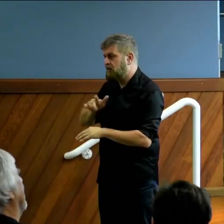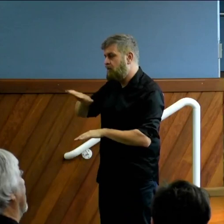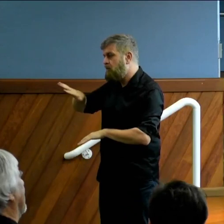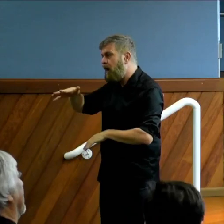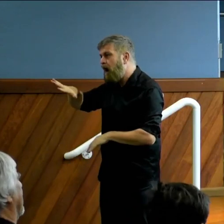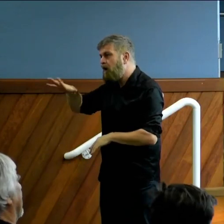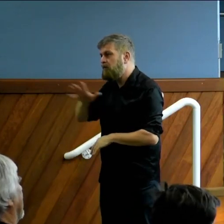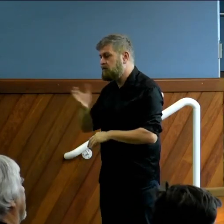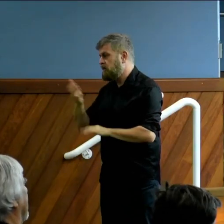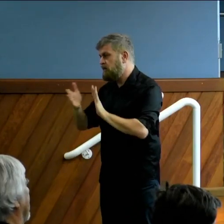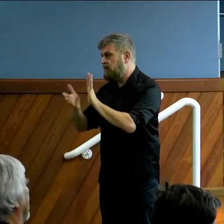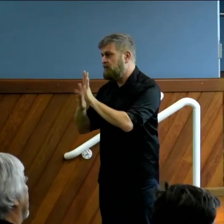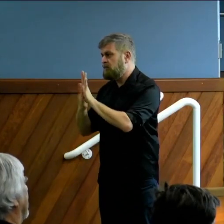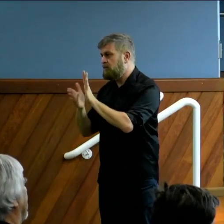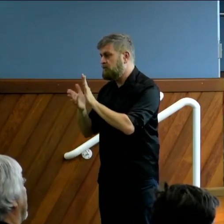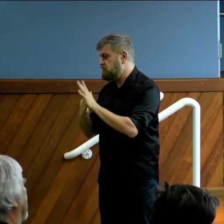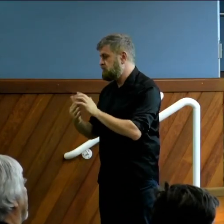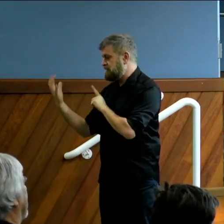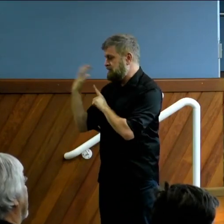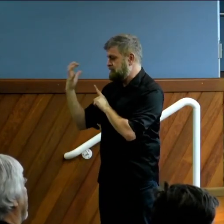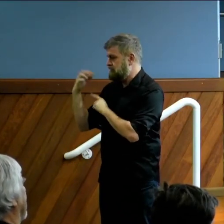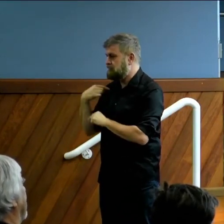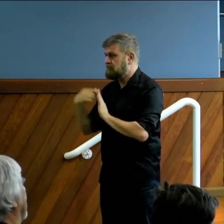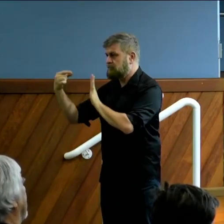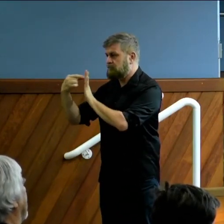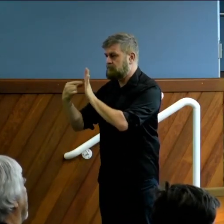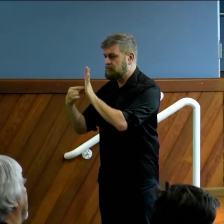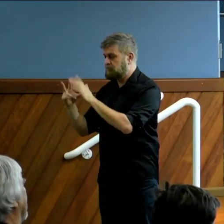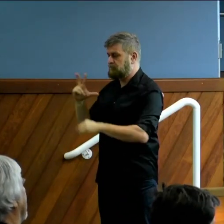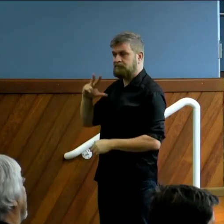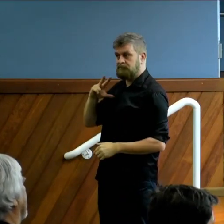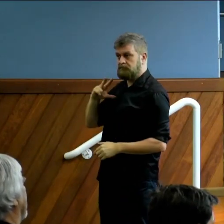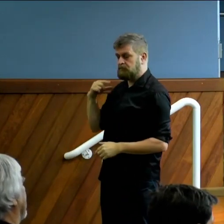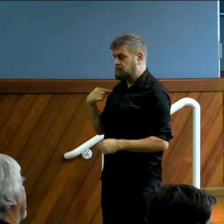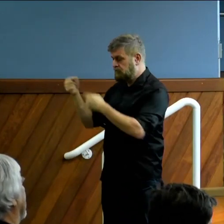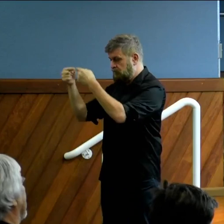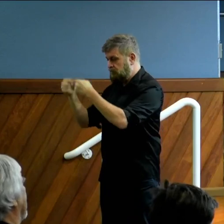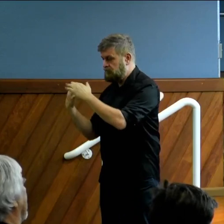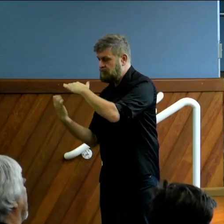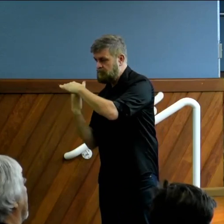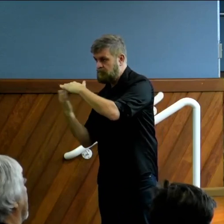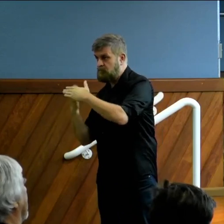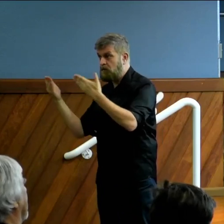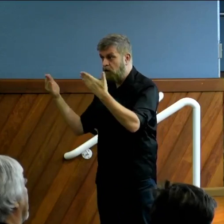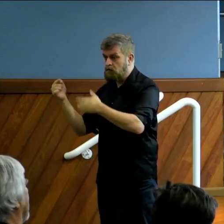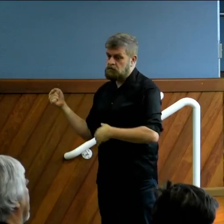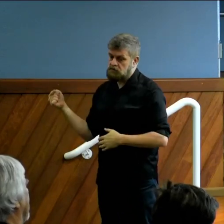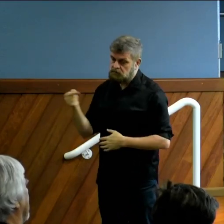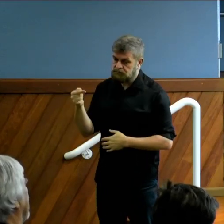menos, querem propor soluções goela abaixo para a gente com softwares proprietários, atrelados à empresa que hoje está